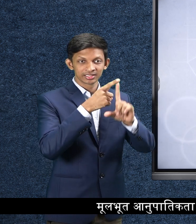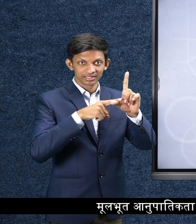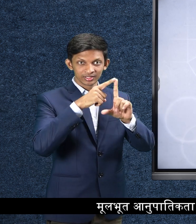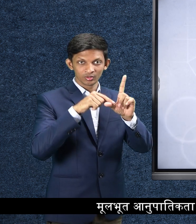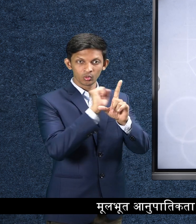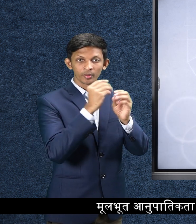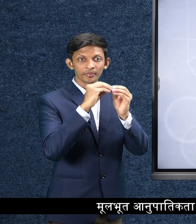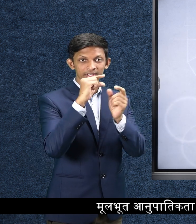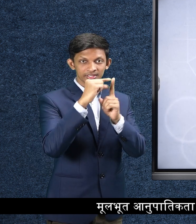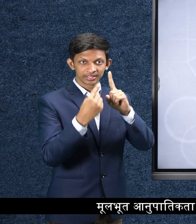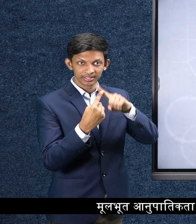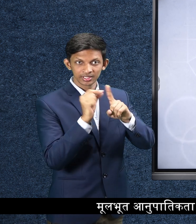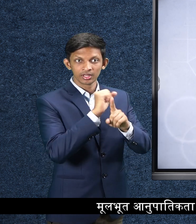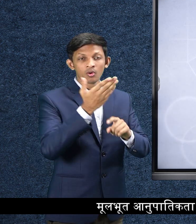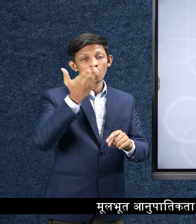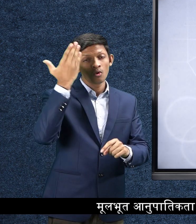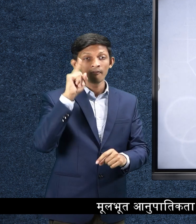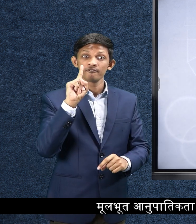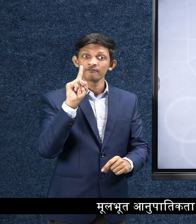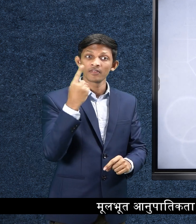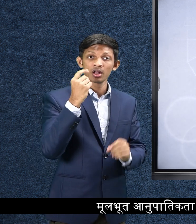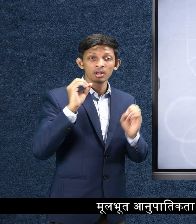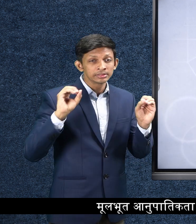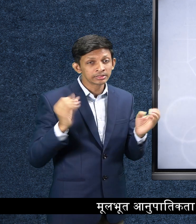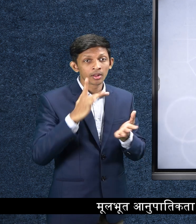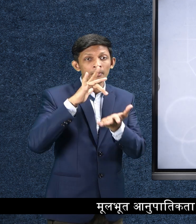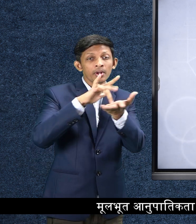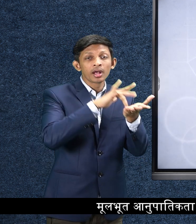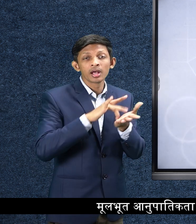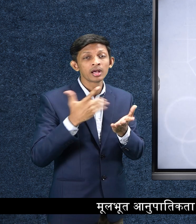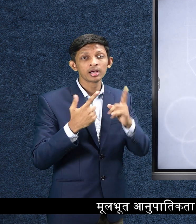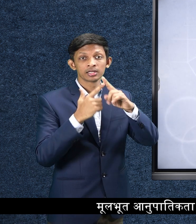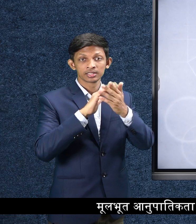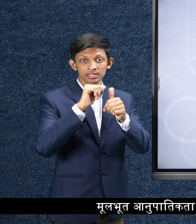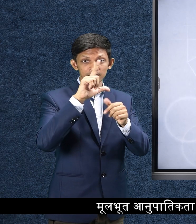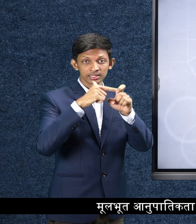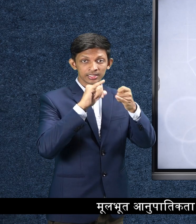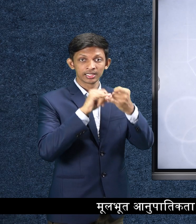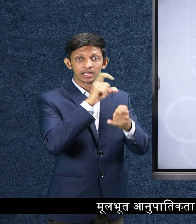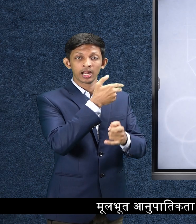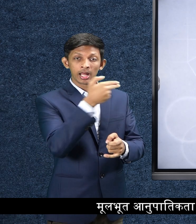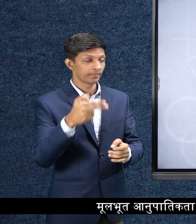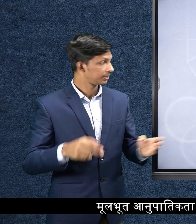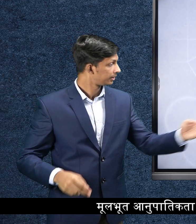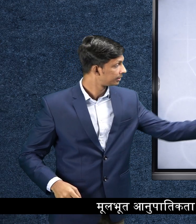मूलभूत आनुपातिकता प्रमेय प्रथम सांगितलेले गेले. थेल्स ग्रीक गणितज्ञ